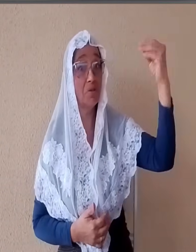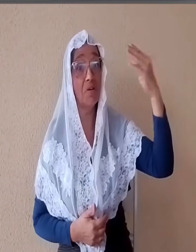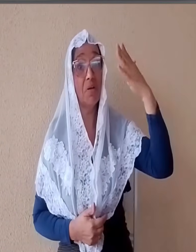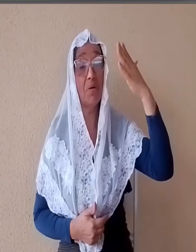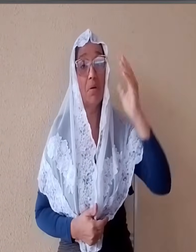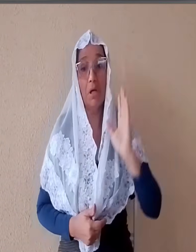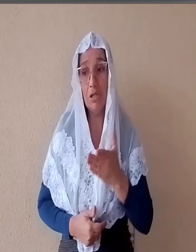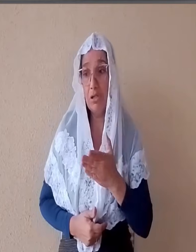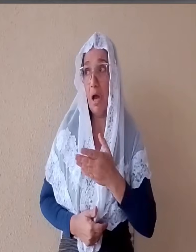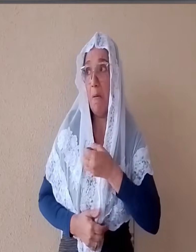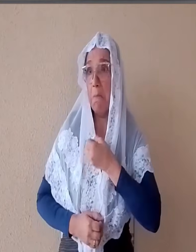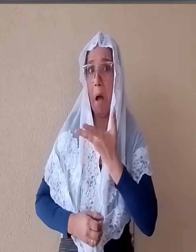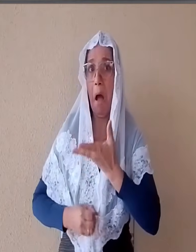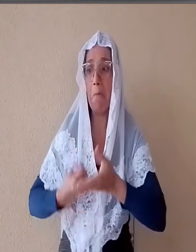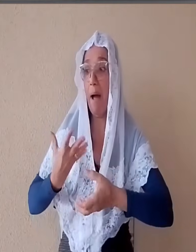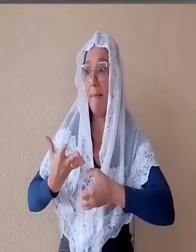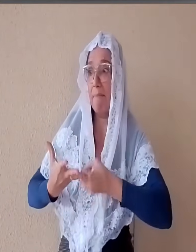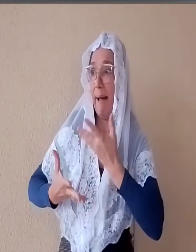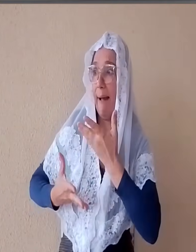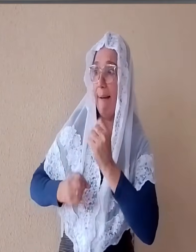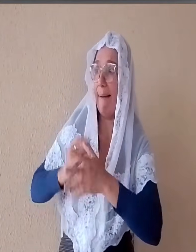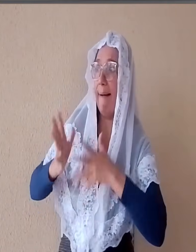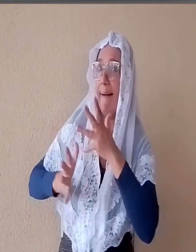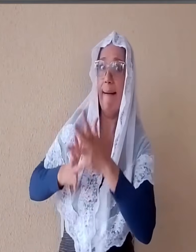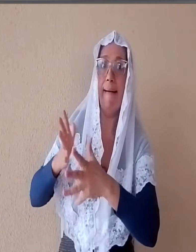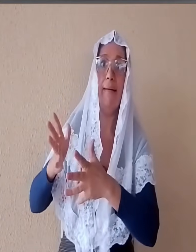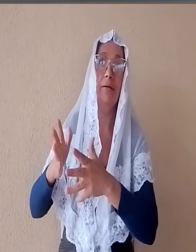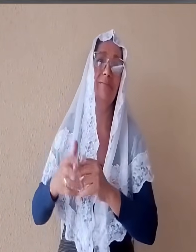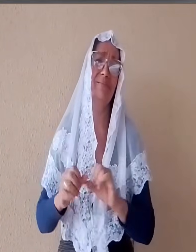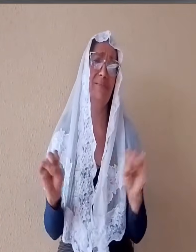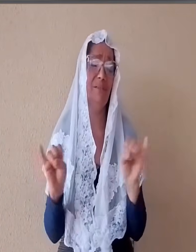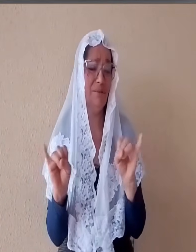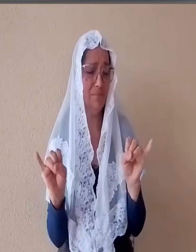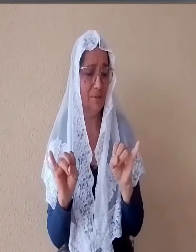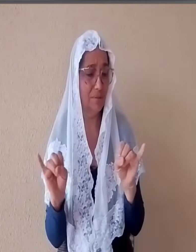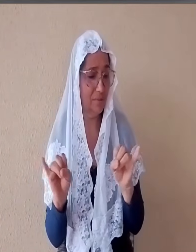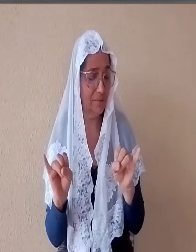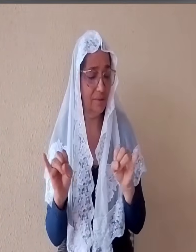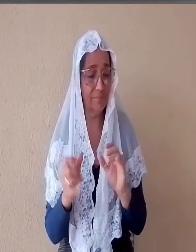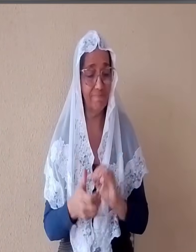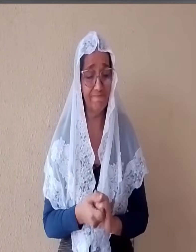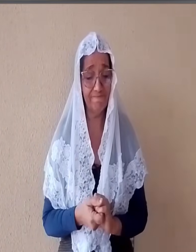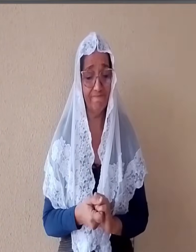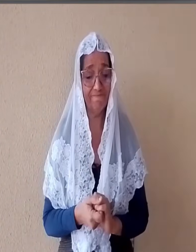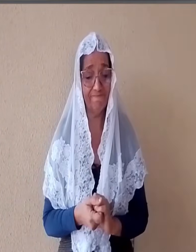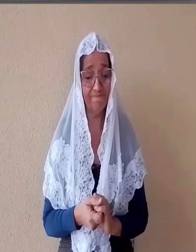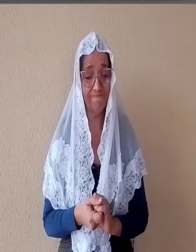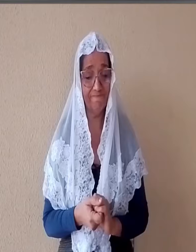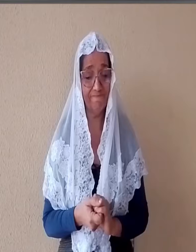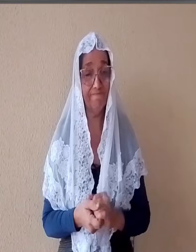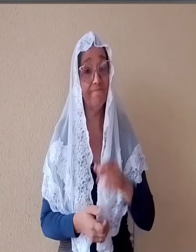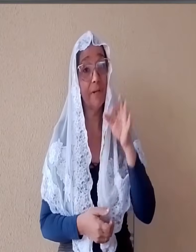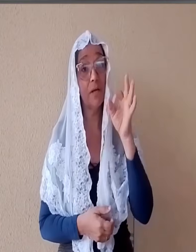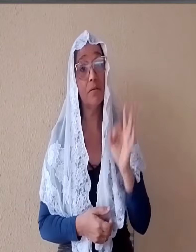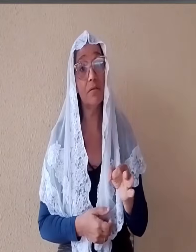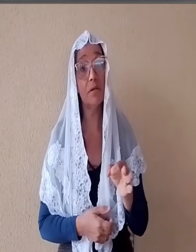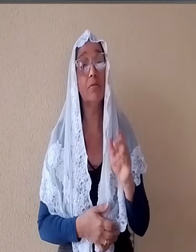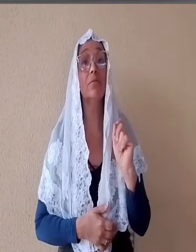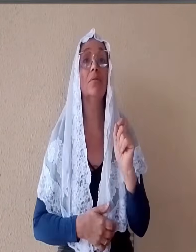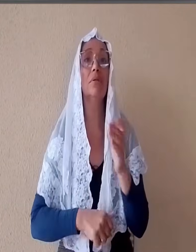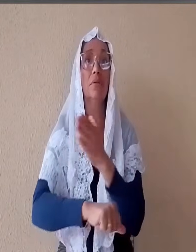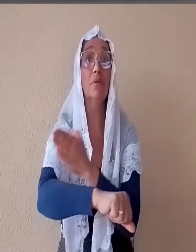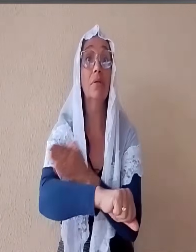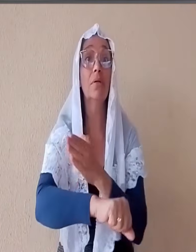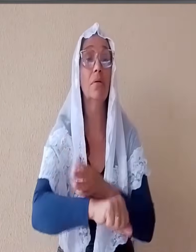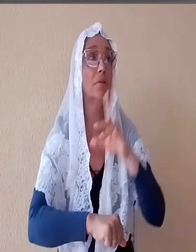Senhor. Esta obra, ela sempre vai andar, bendito é o nome do Senhor. Não importa o que aconteça, não importa com a